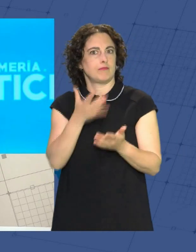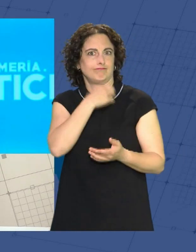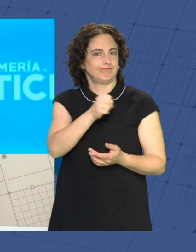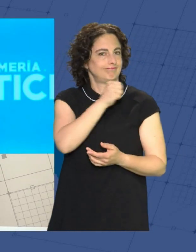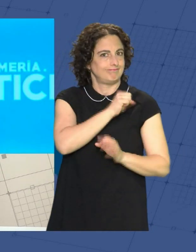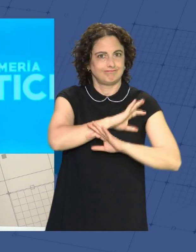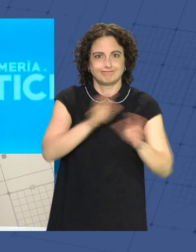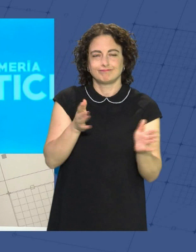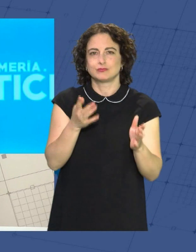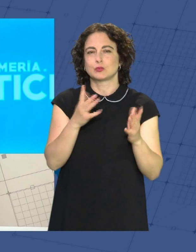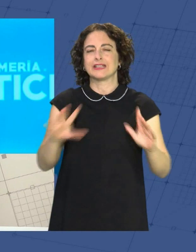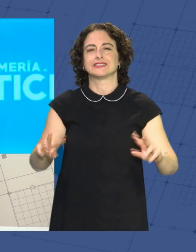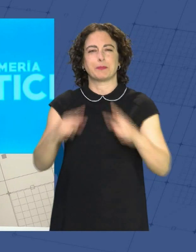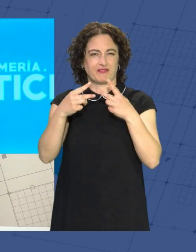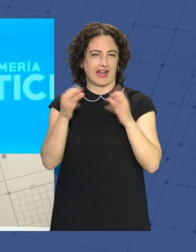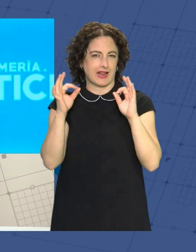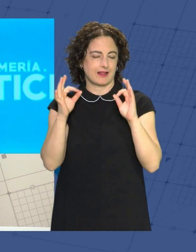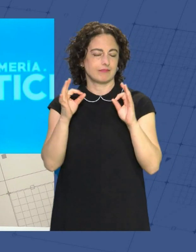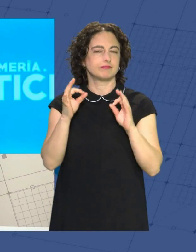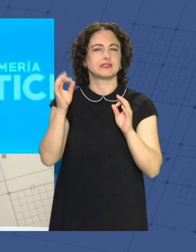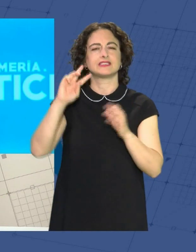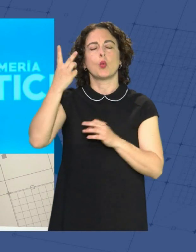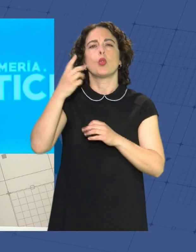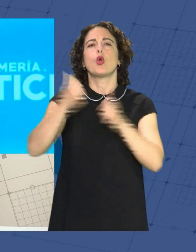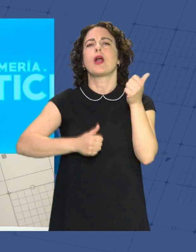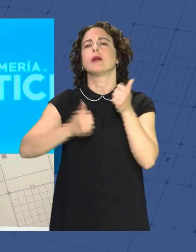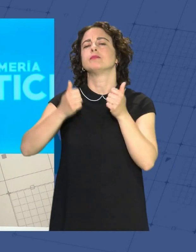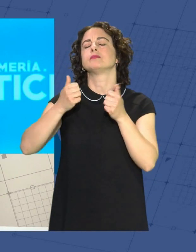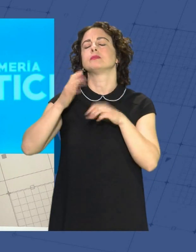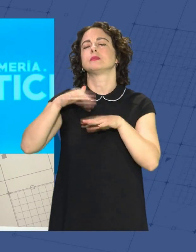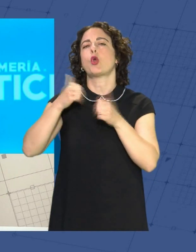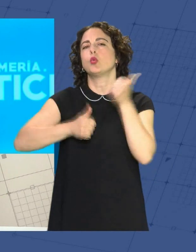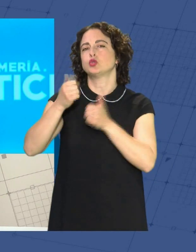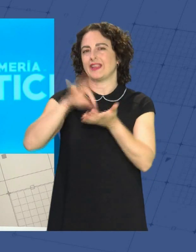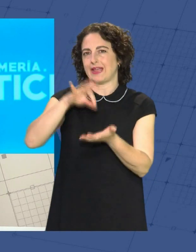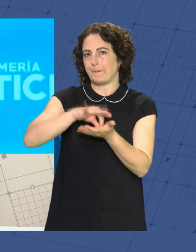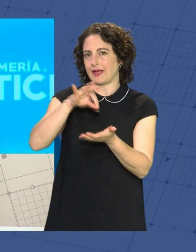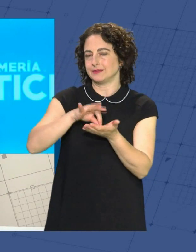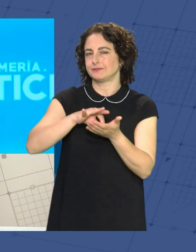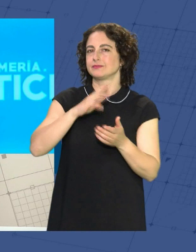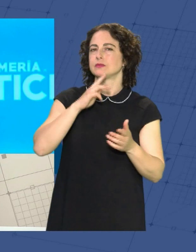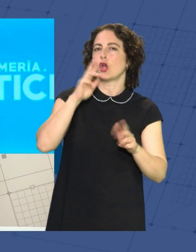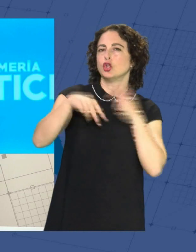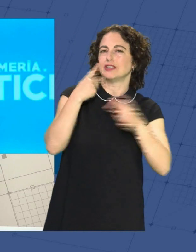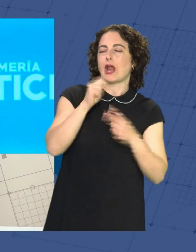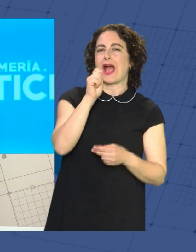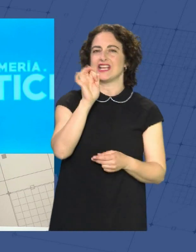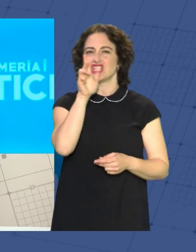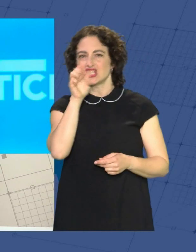y sabrosa semifinal del segundo campeonato provincial de tapas, organizado por los hosteleros almerienses de Axal.